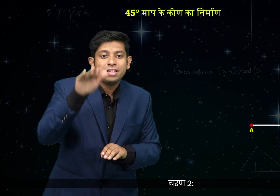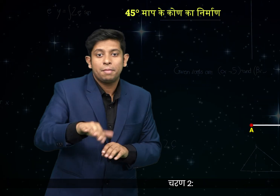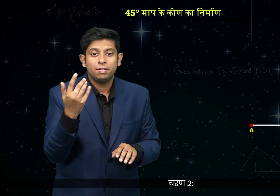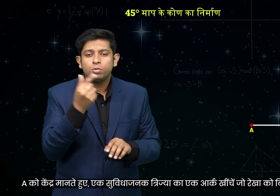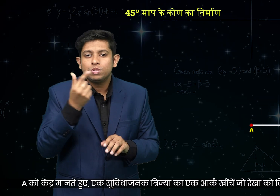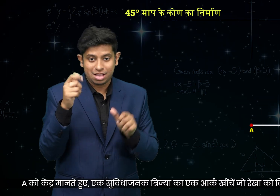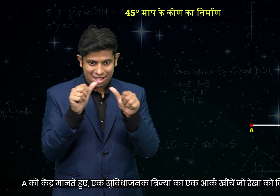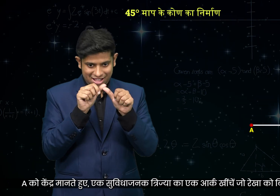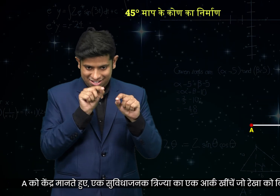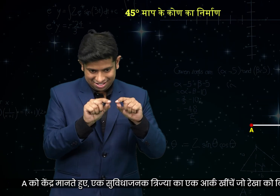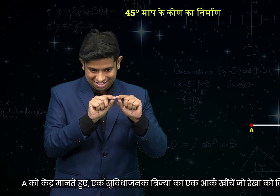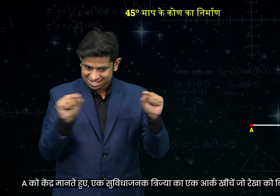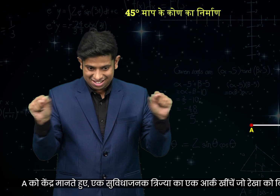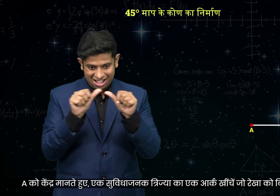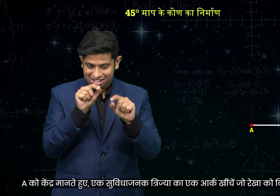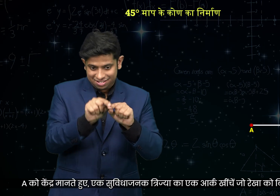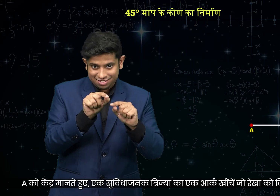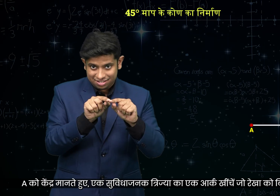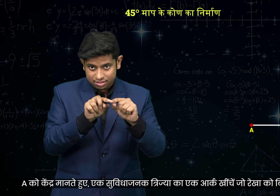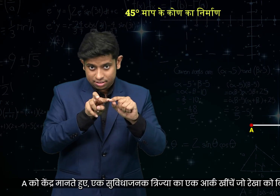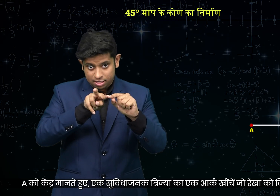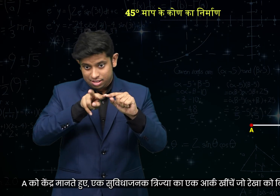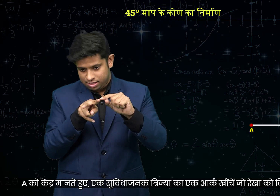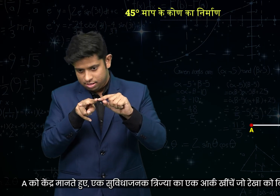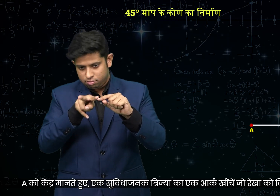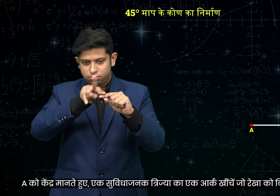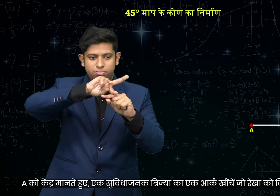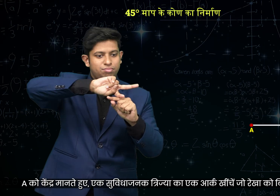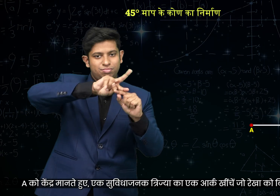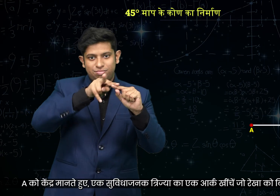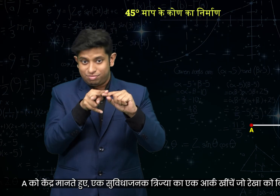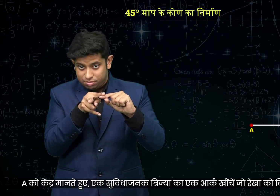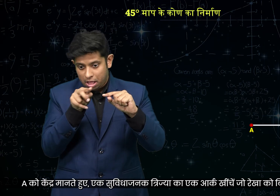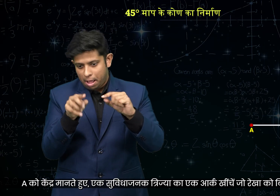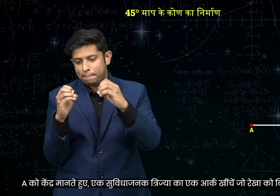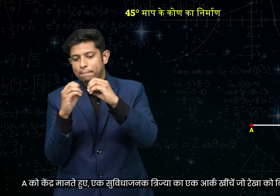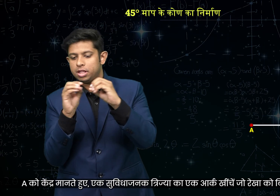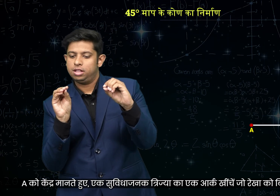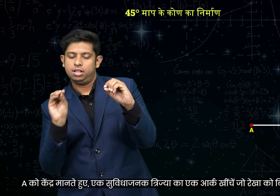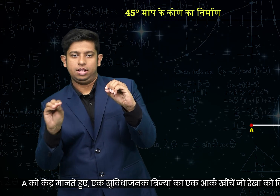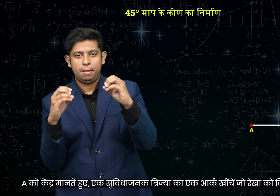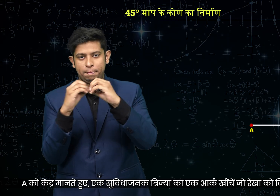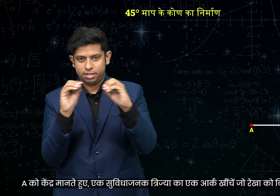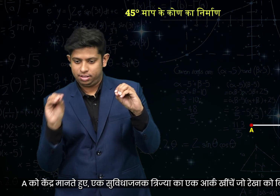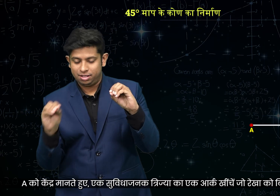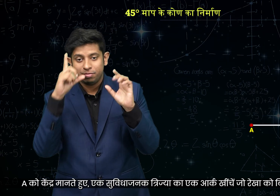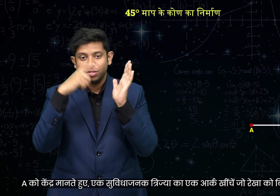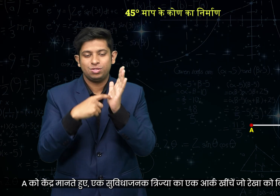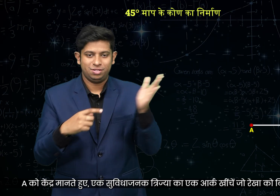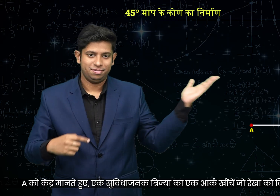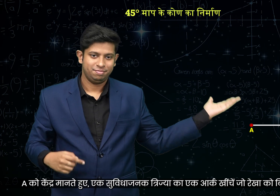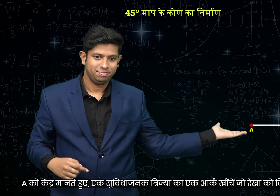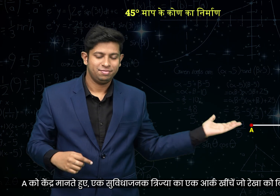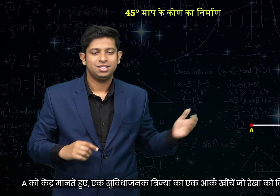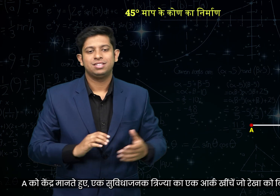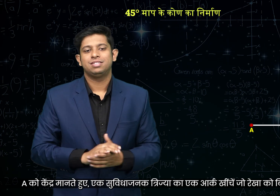चरण 2: A को केंद्र मानते हुए एक सुविधाजनक त्रिज्या का एक